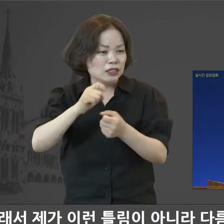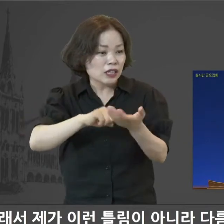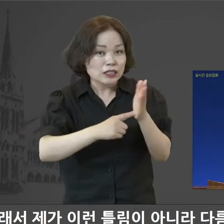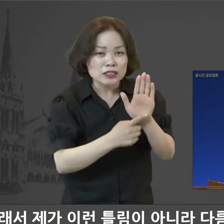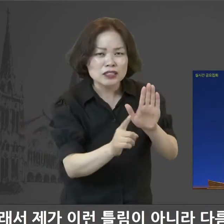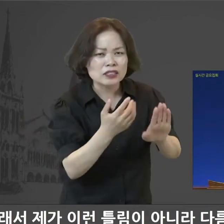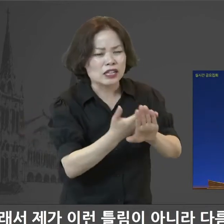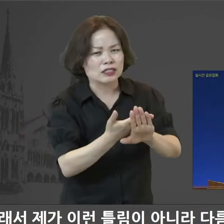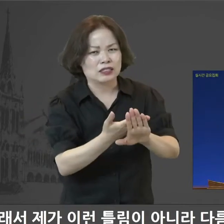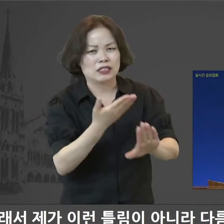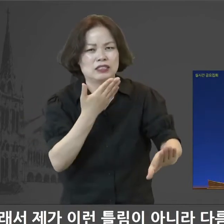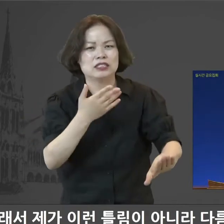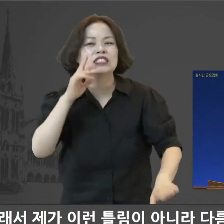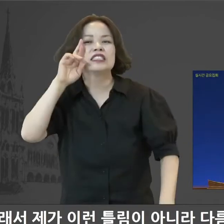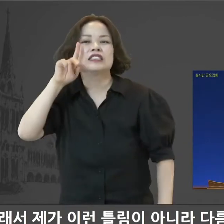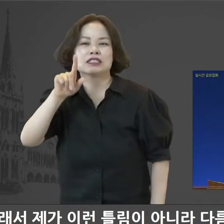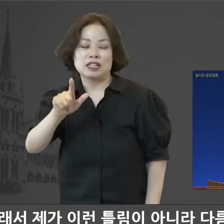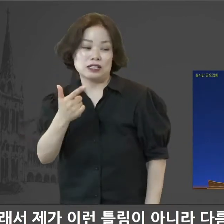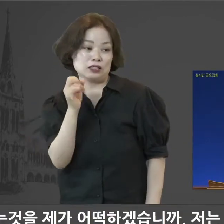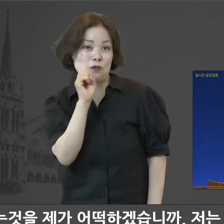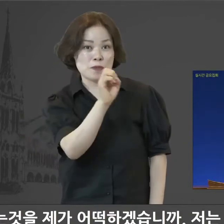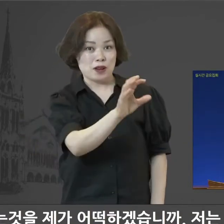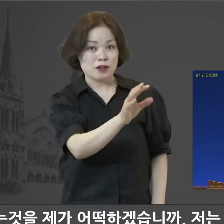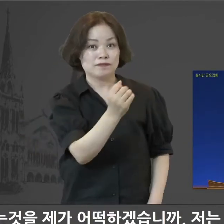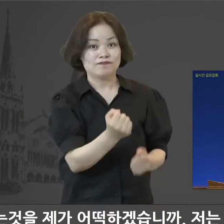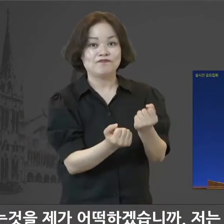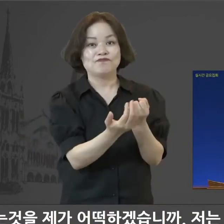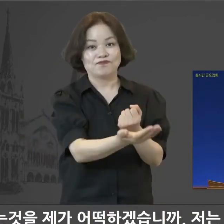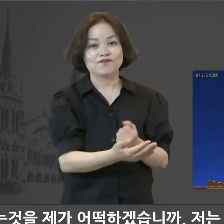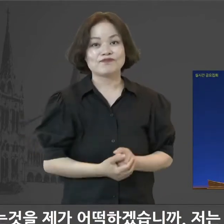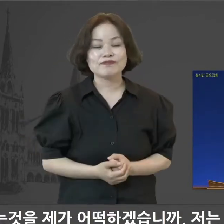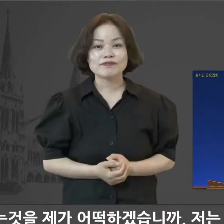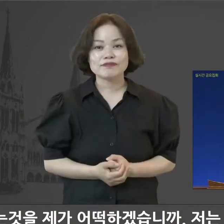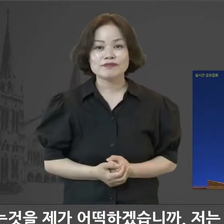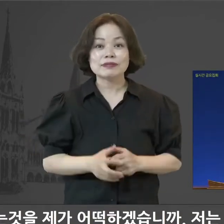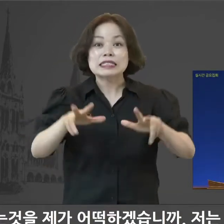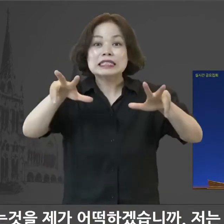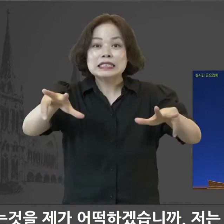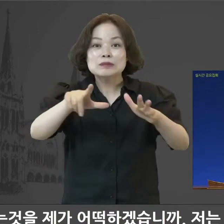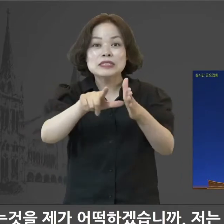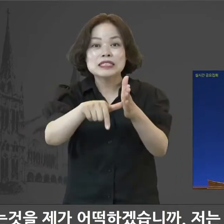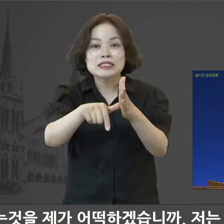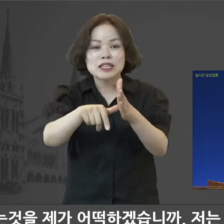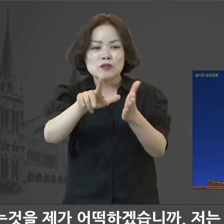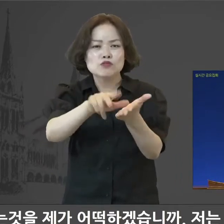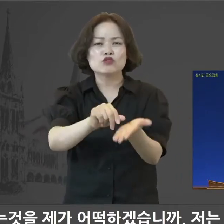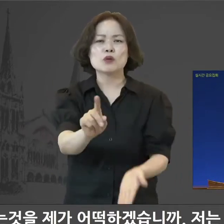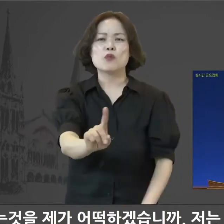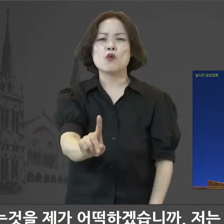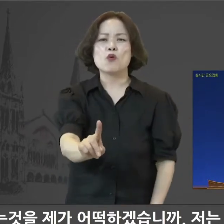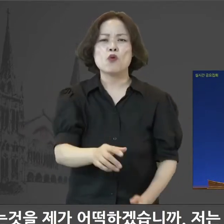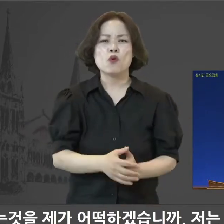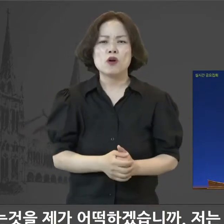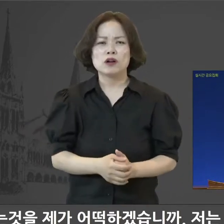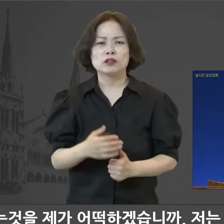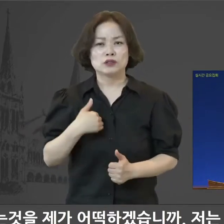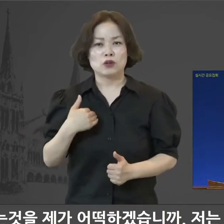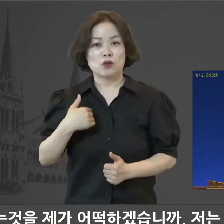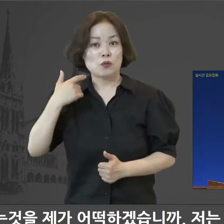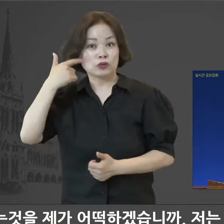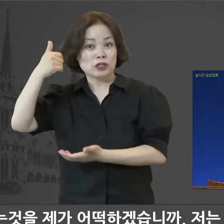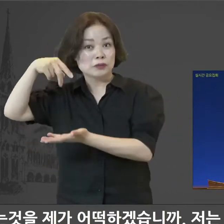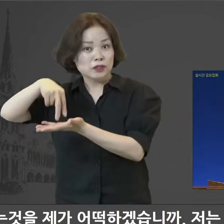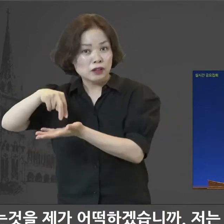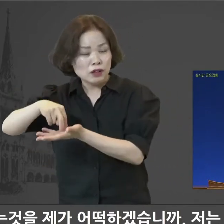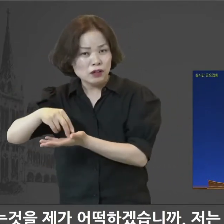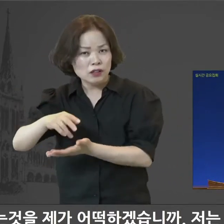다른 거지 틀린 게 아닙니다 라고 이제 설명하는 거죠. 그런데 지금 이 시대의 문제는 뭐냐면 저처럼